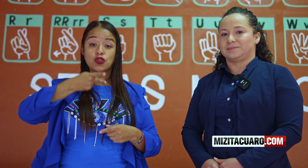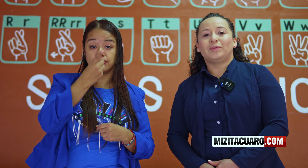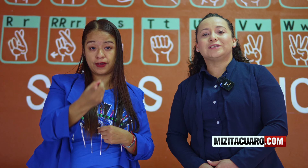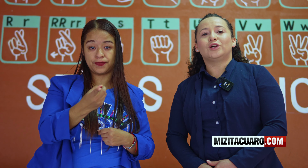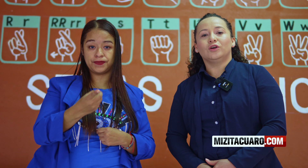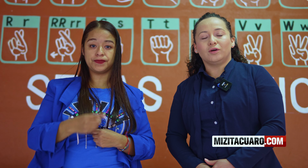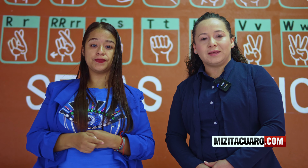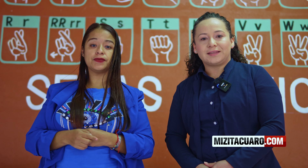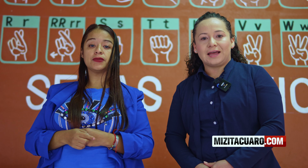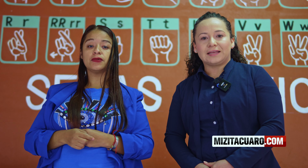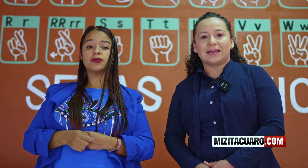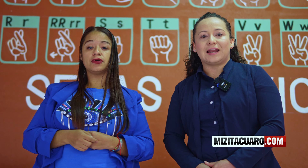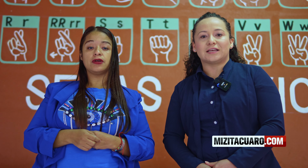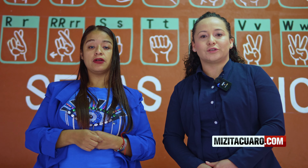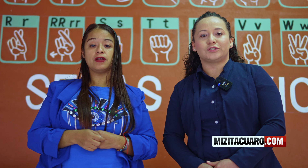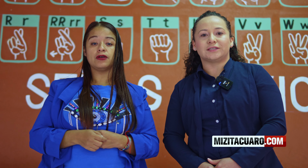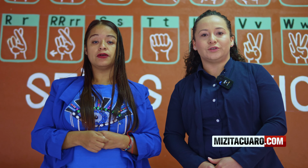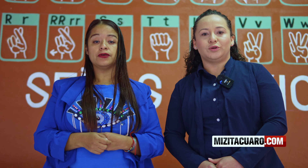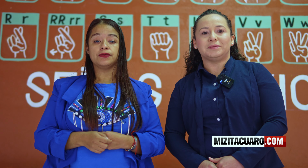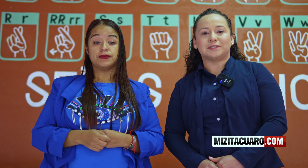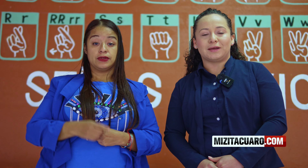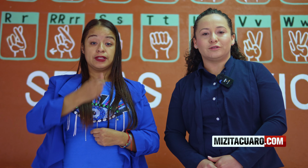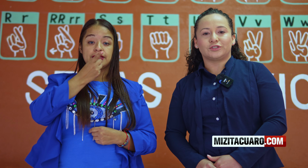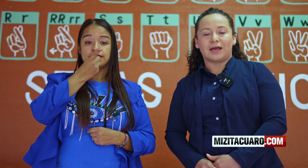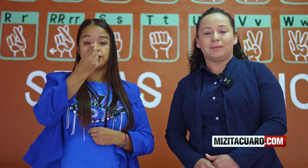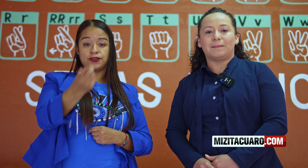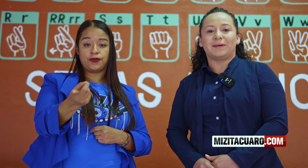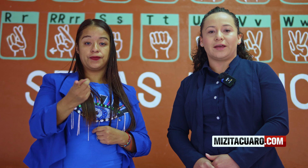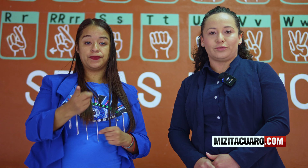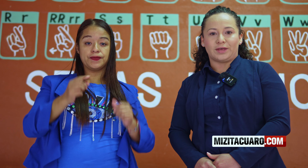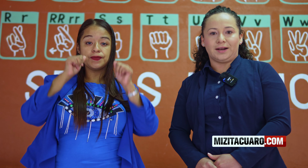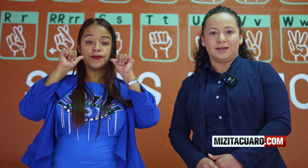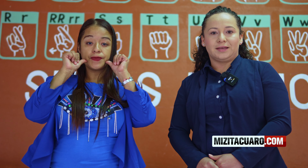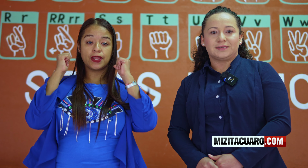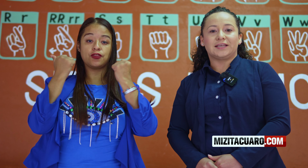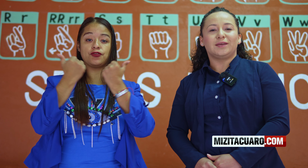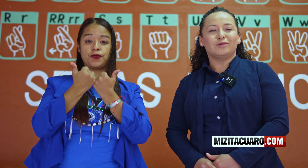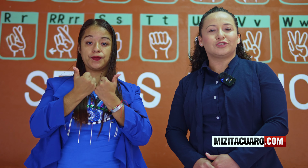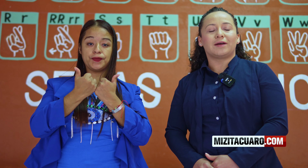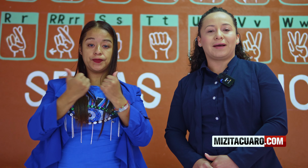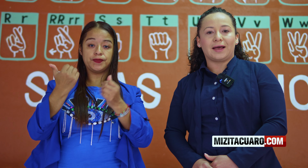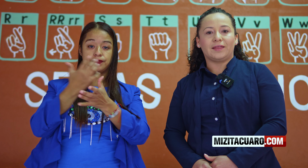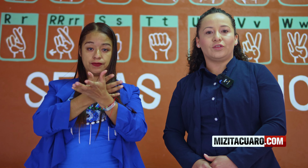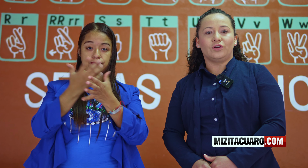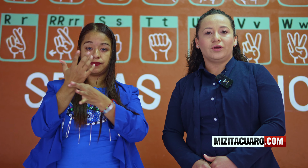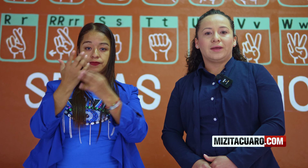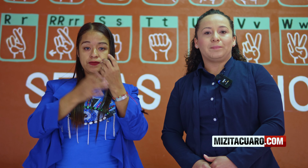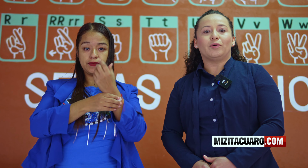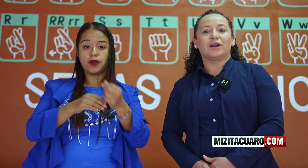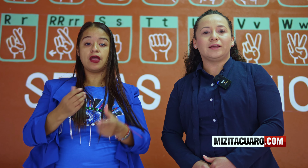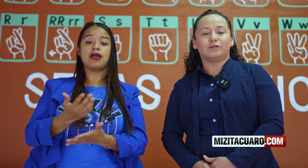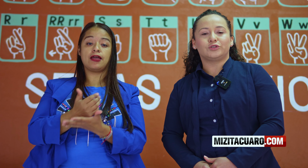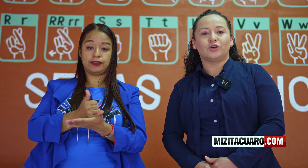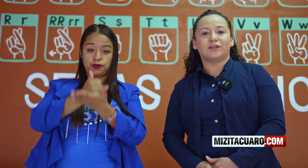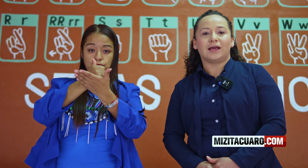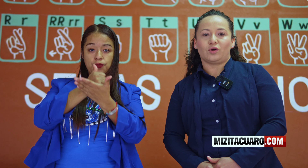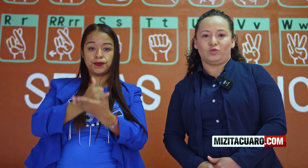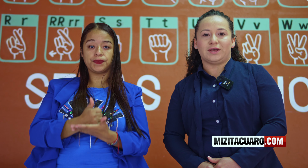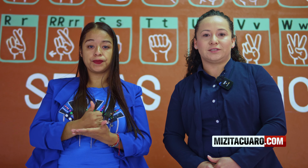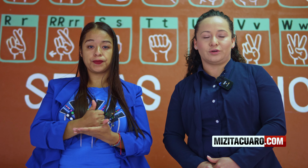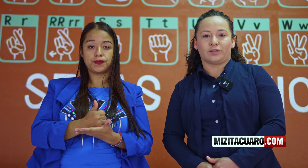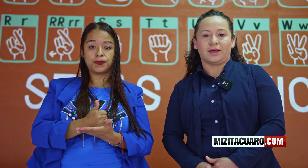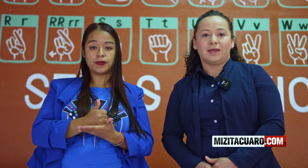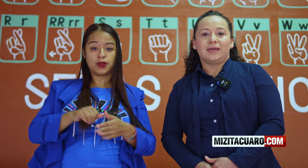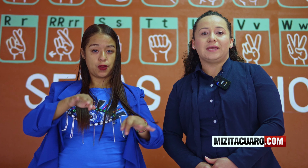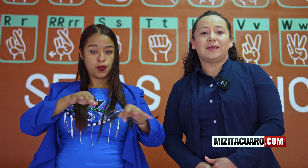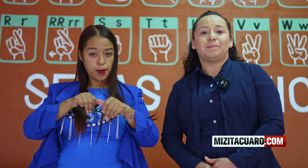sordas. Pues solo comentar que en la asociación Mis Manos Hablan para Ayudar, seguimos trabajando por la inclusión de la